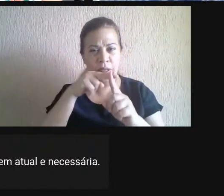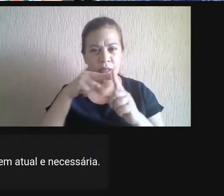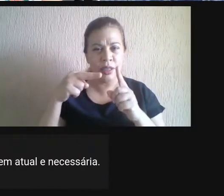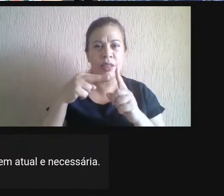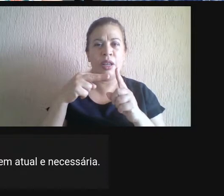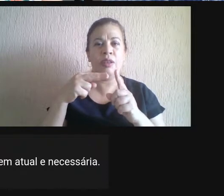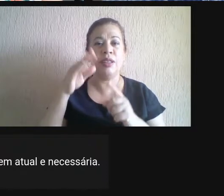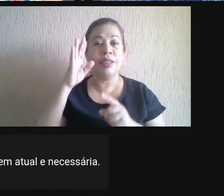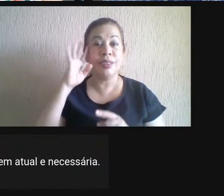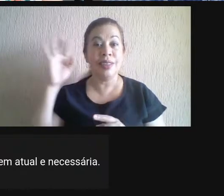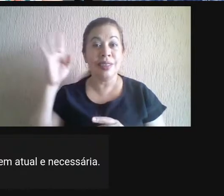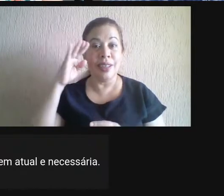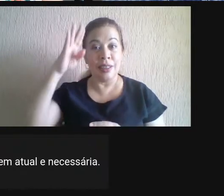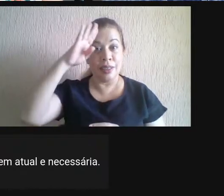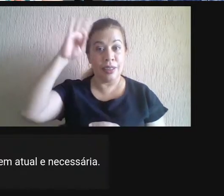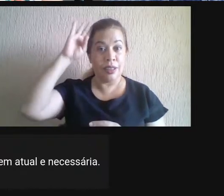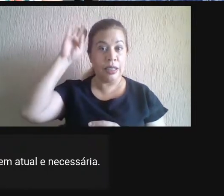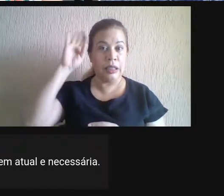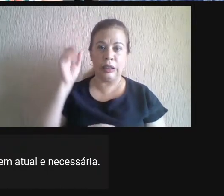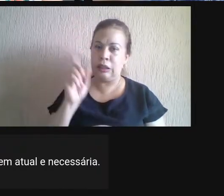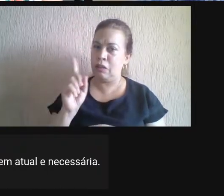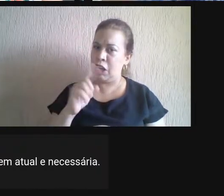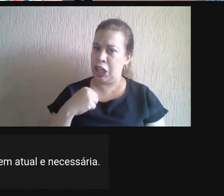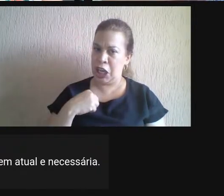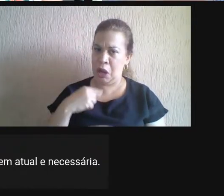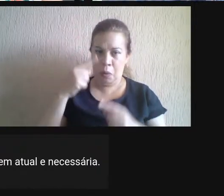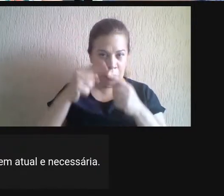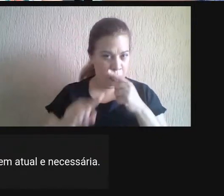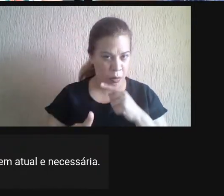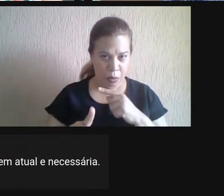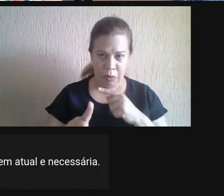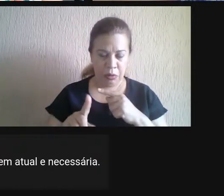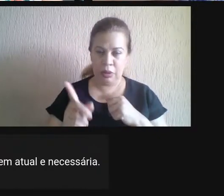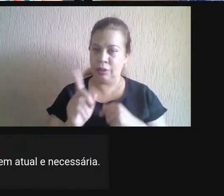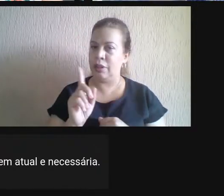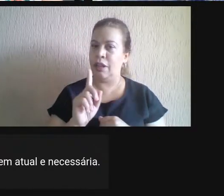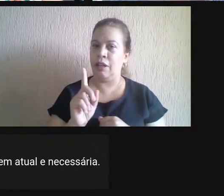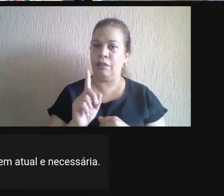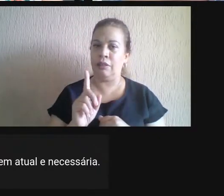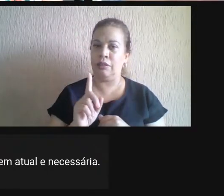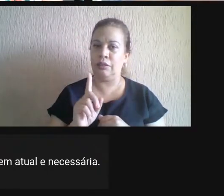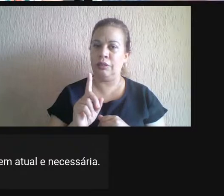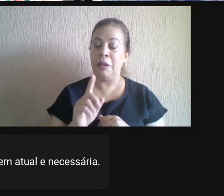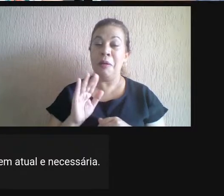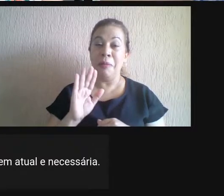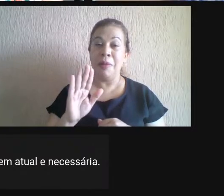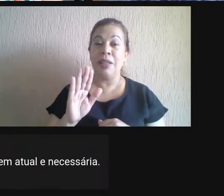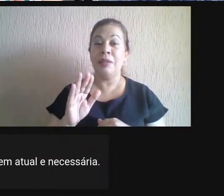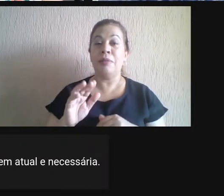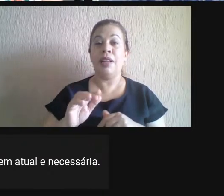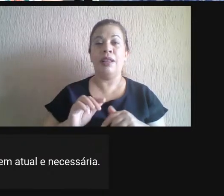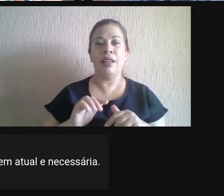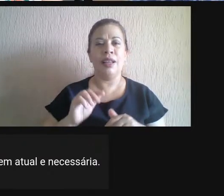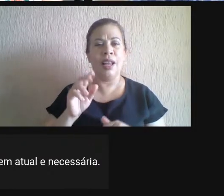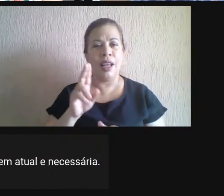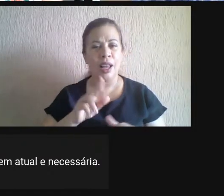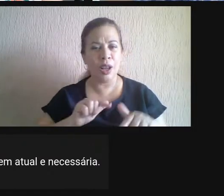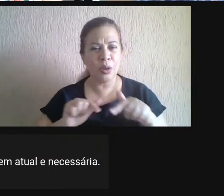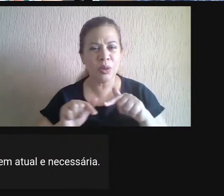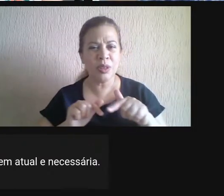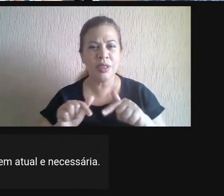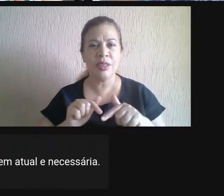inteira foi universidade. Mas para desenvolver atividades acadêmicas e academicistas,